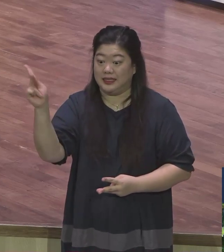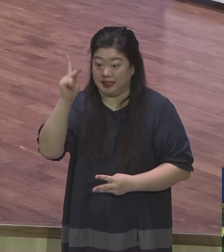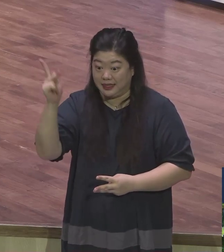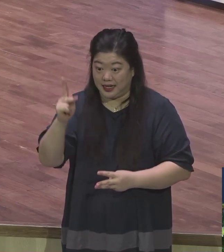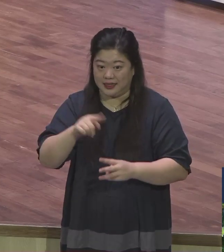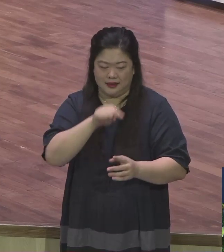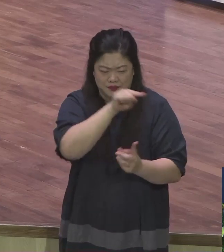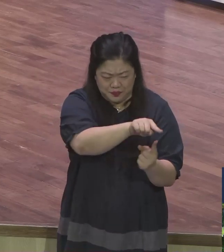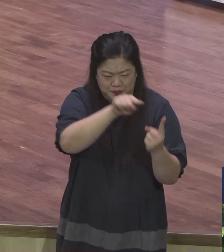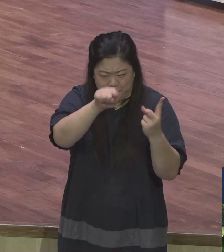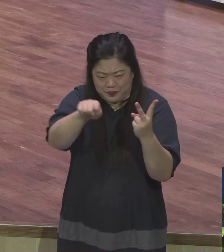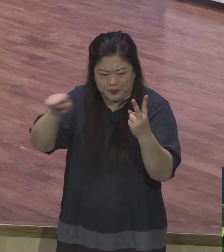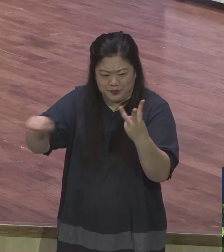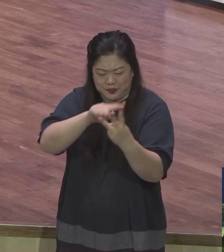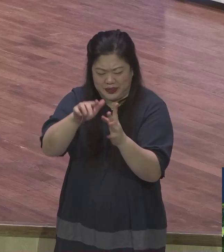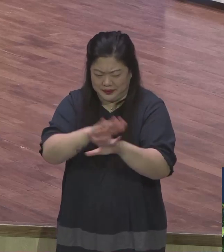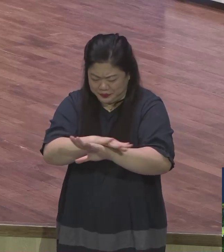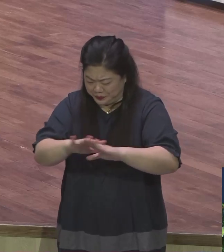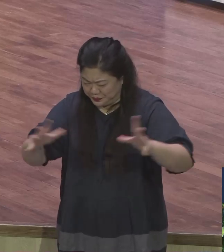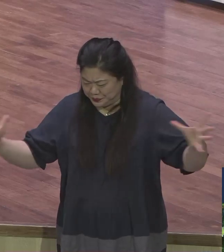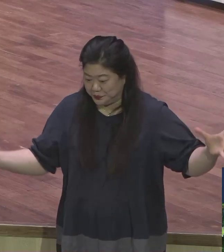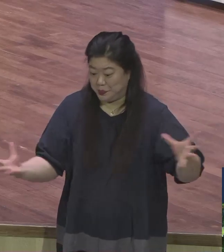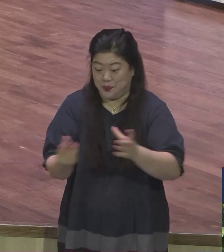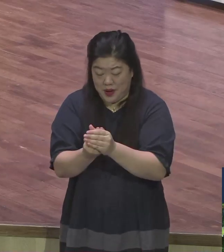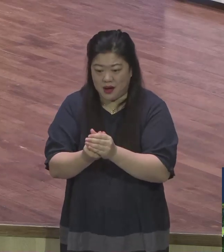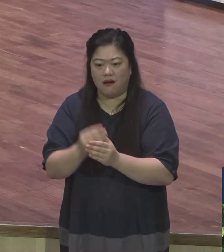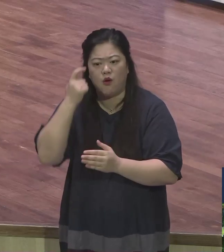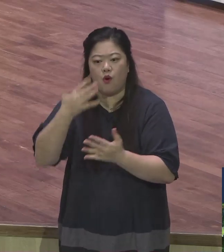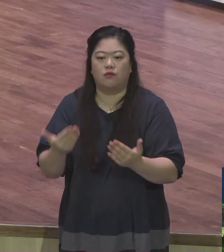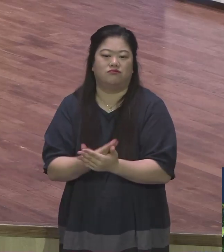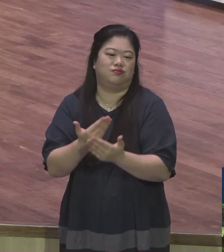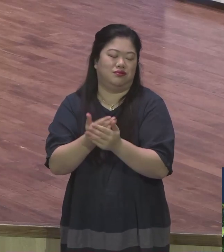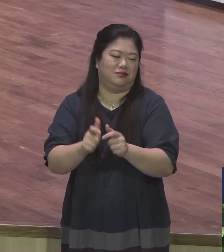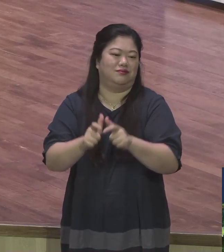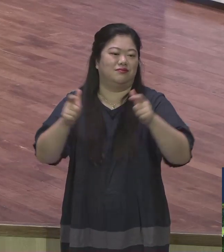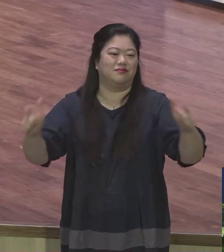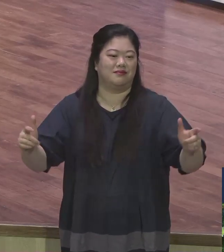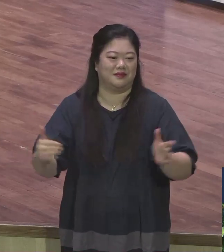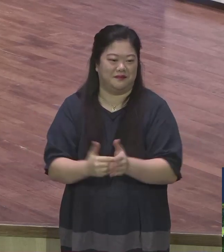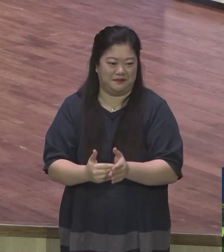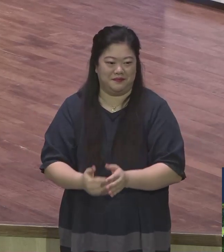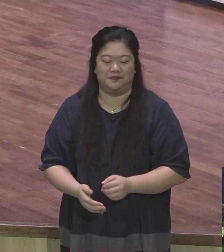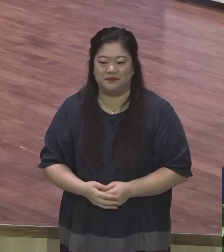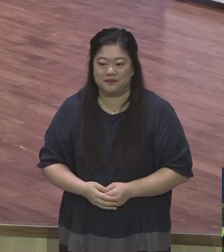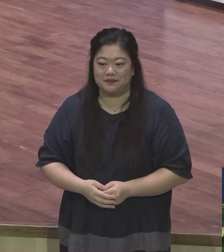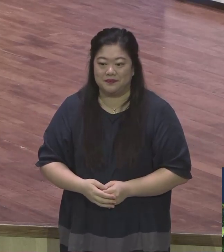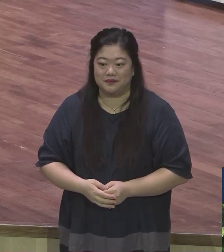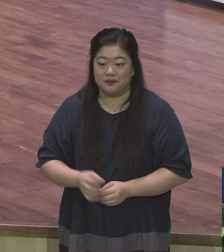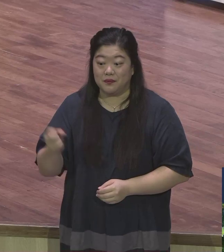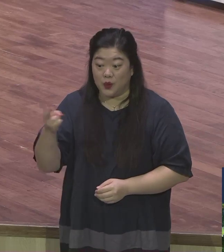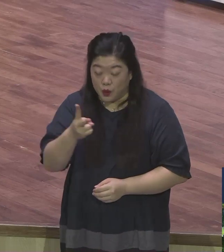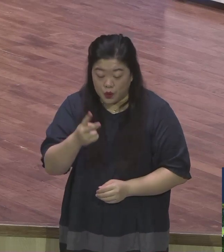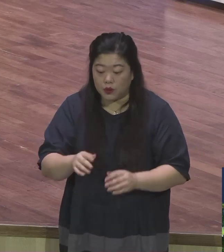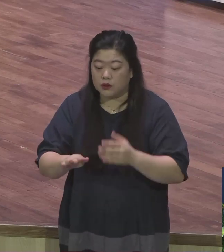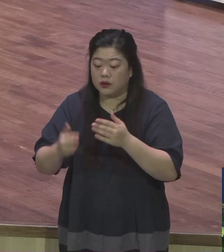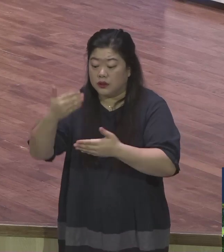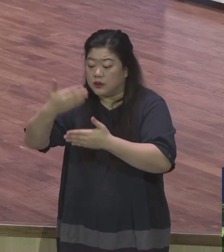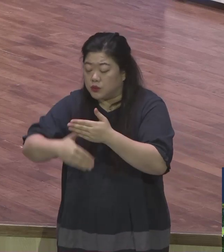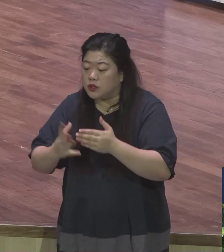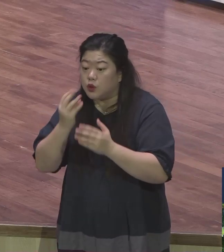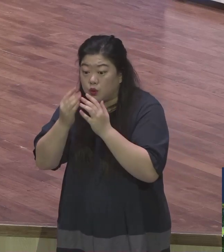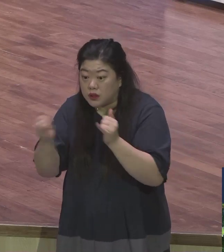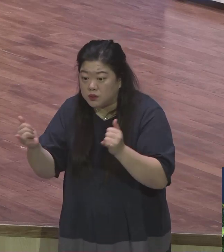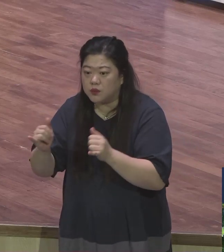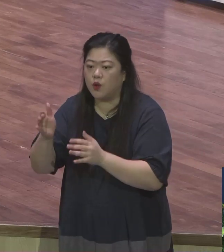교회로서는 영적 부흥의 시간표였습니다. 또 많은 성도들이 본부 훈련에 참여해서